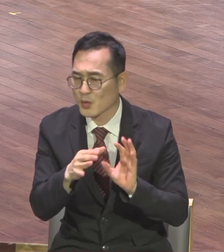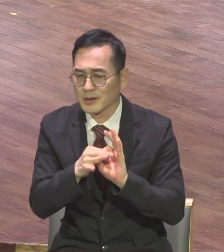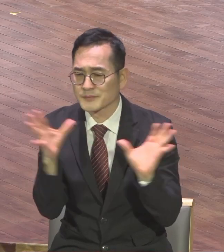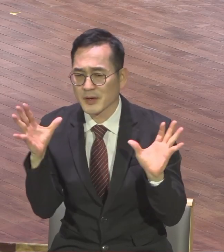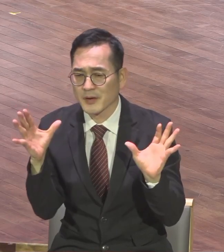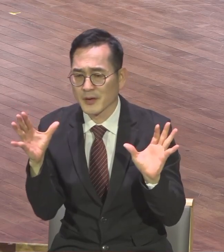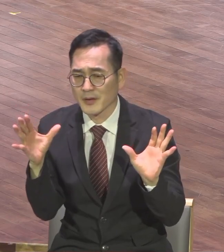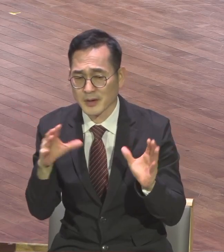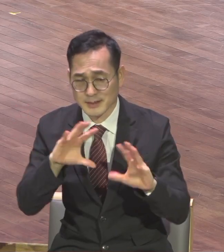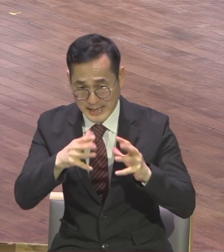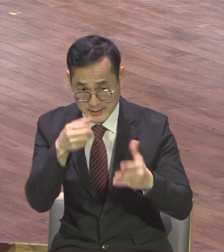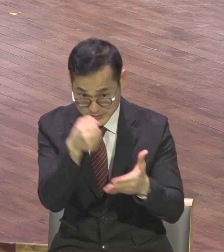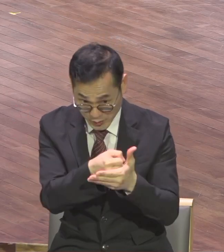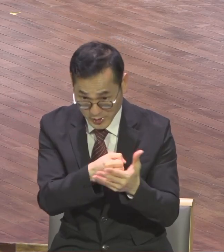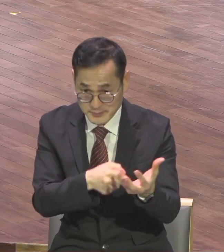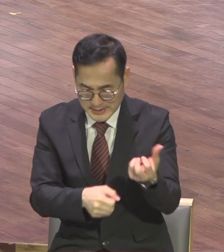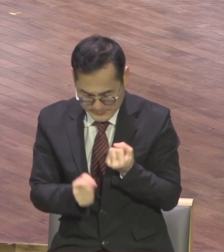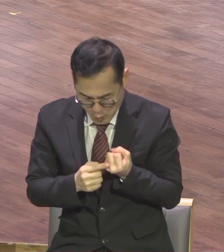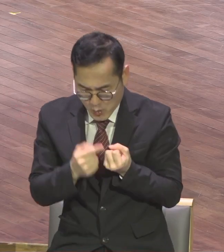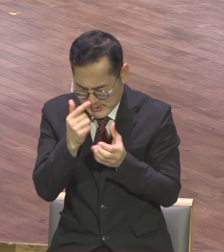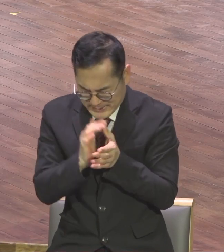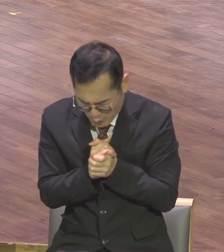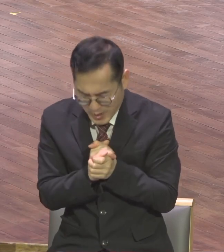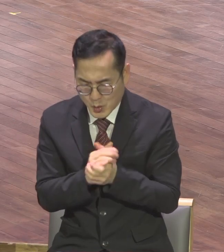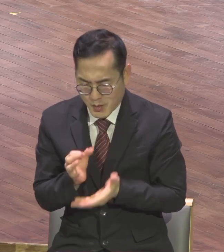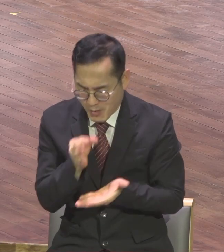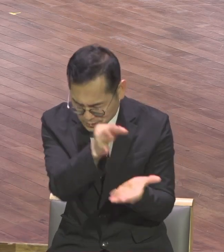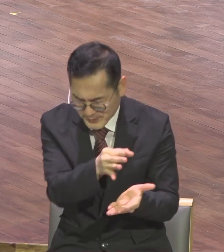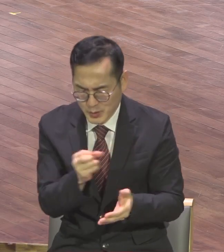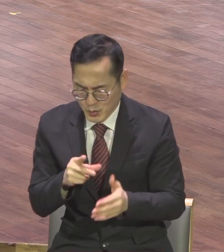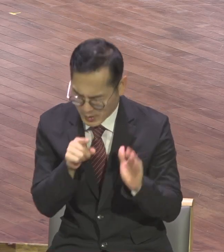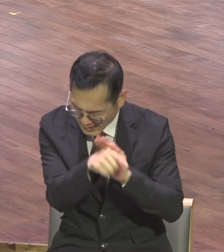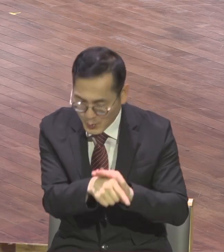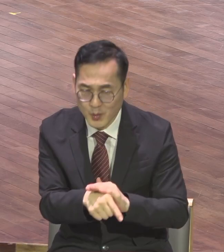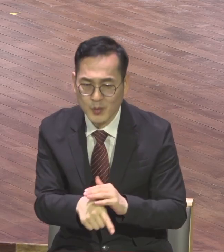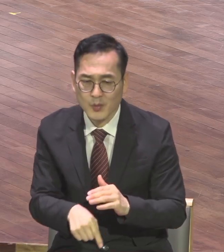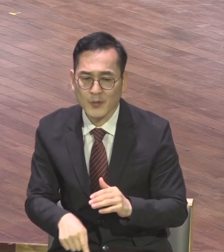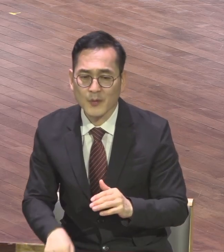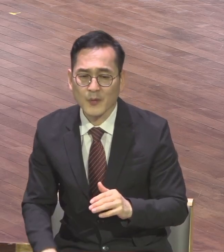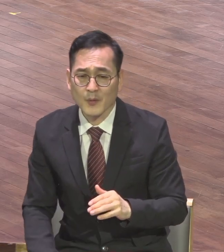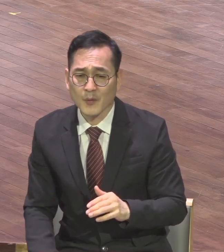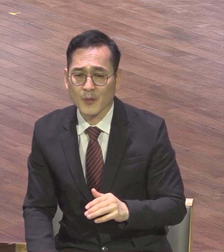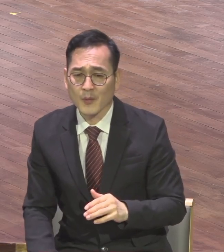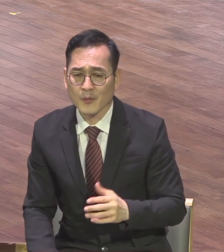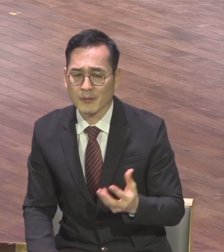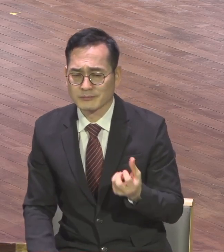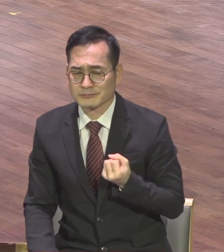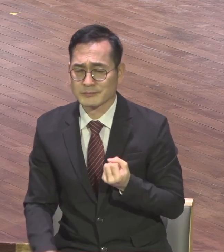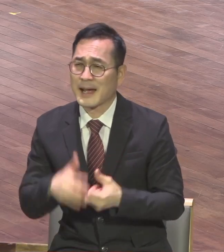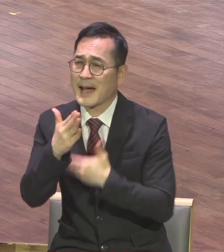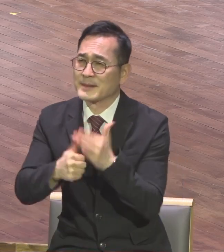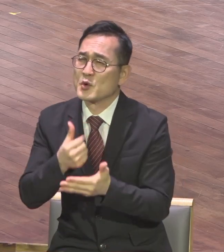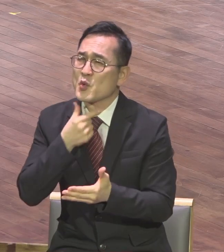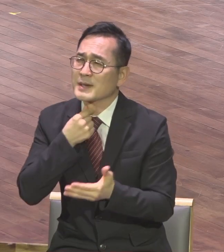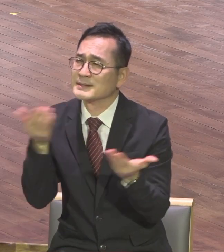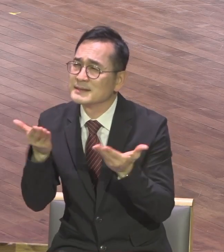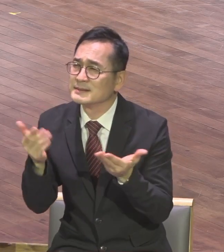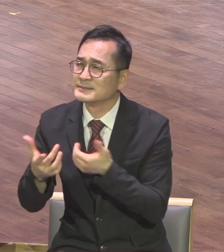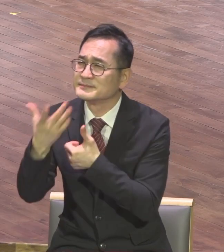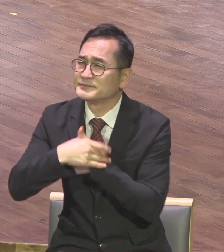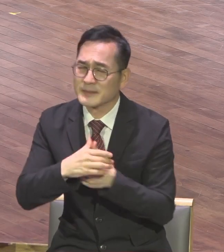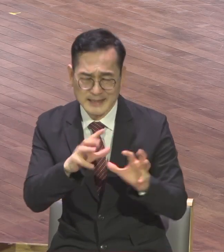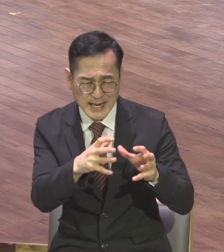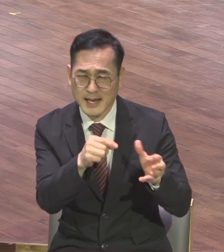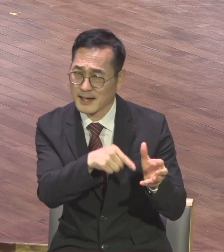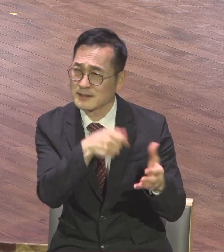가든 관계없다니까요. 가슴을 품으냐 안 품으냐. 이 가슴을 품으느냐 안 품으느냐. 주님의 소원을 내 가슴에 한 나라를